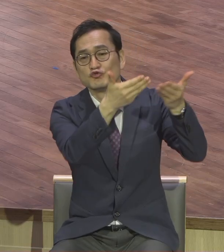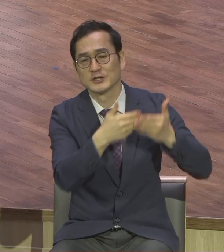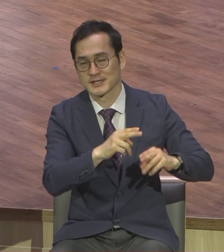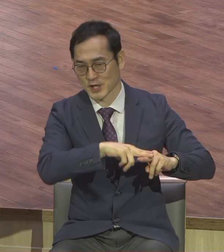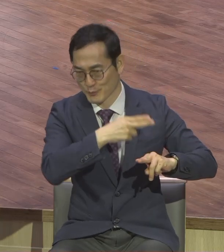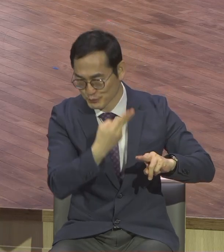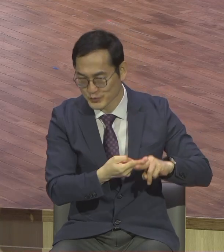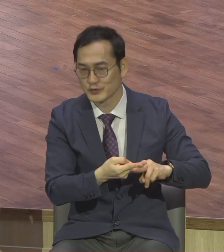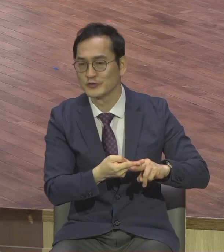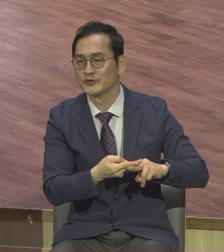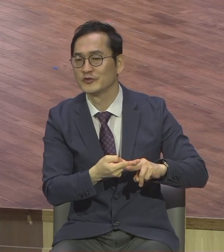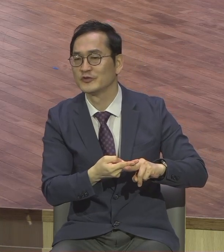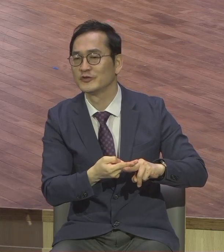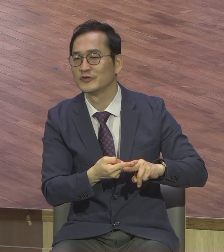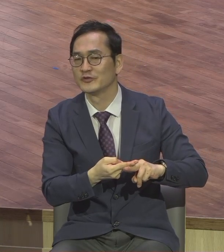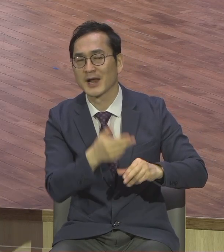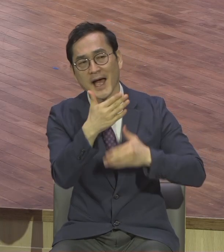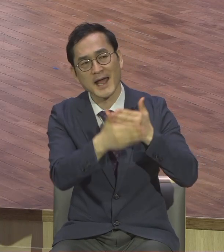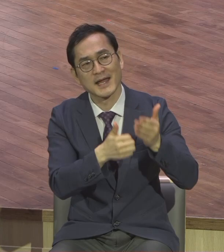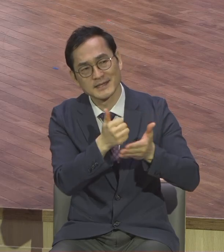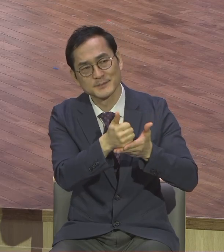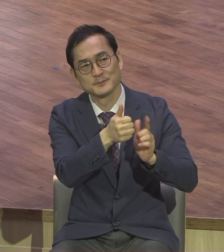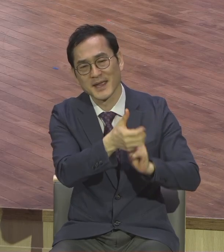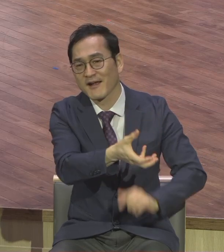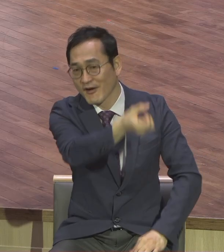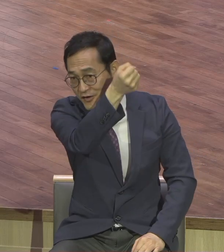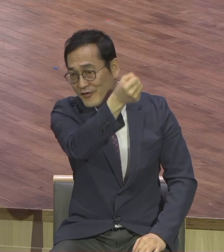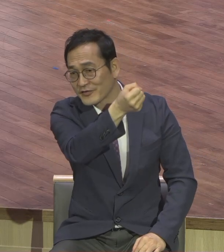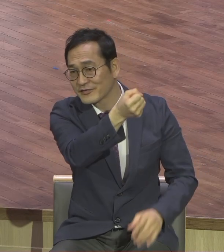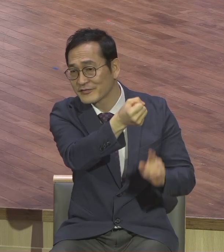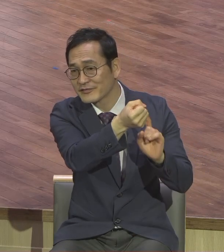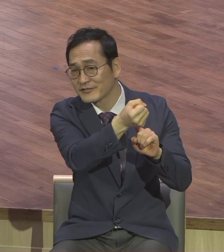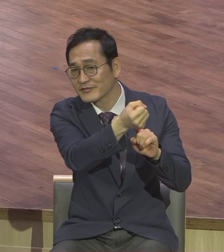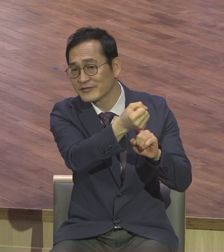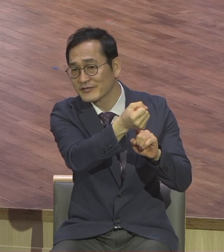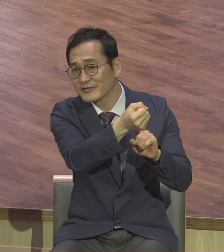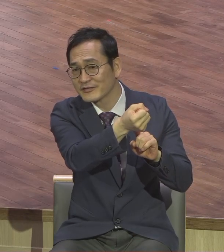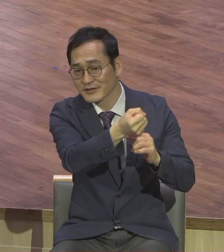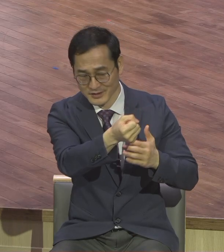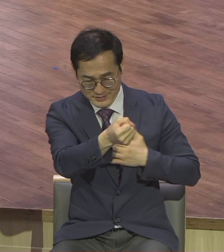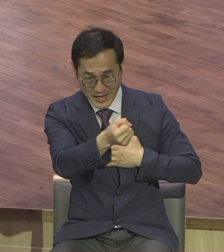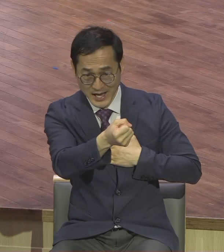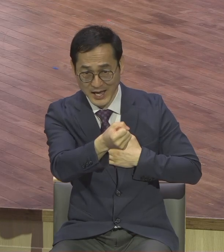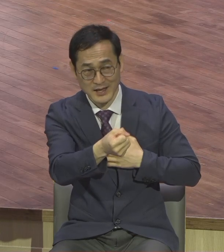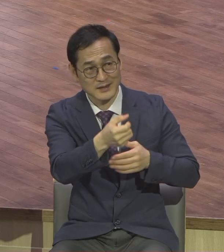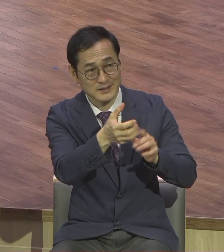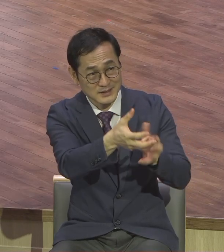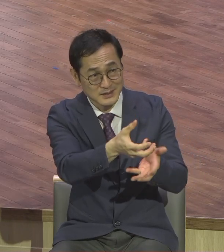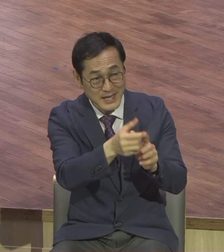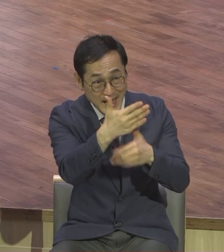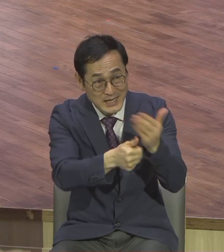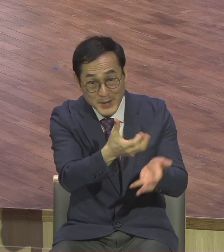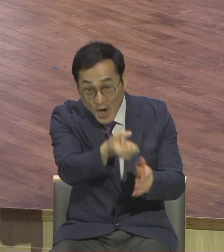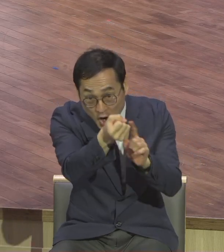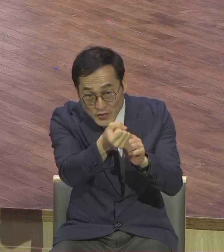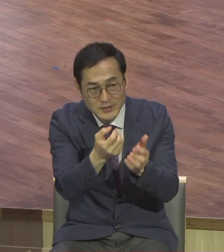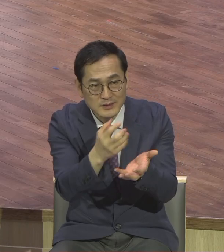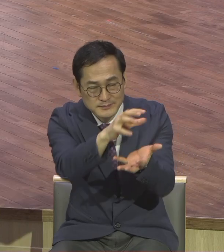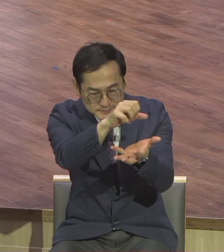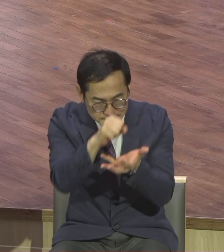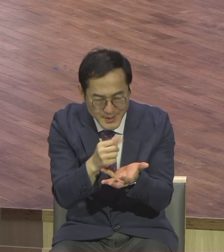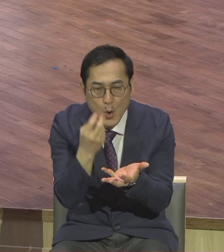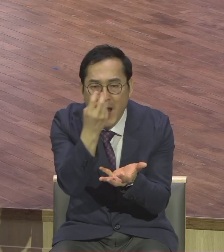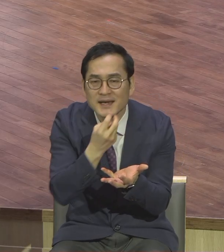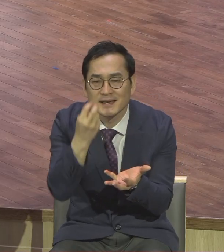선물이고 궁극적으로는 하나님의 것이기 때문에 자신들은 청지기로서 이 기업을 잘